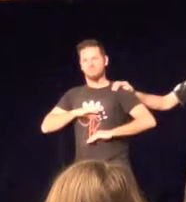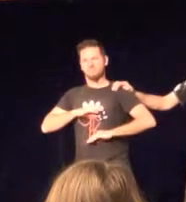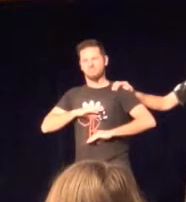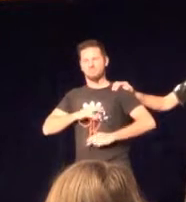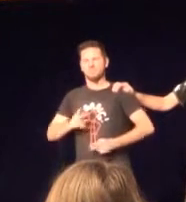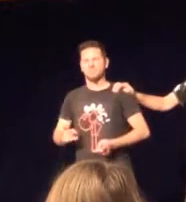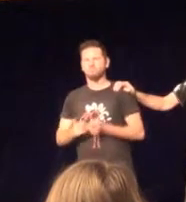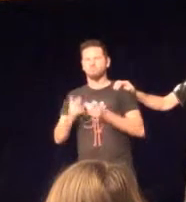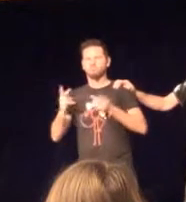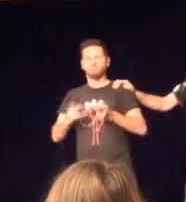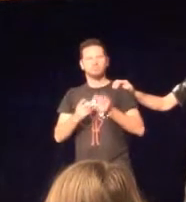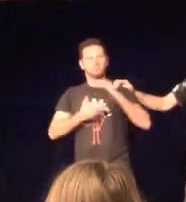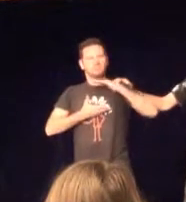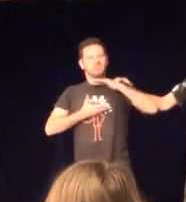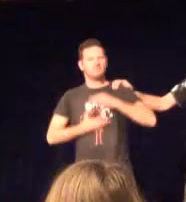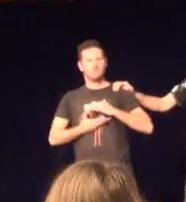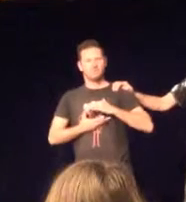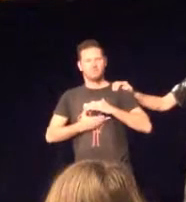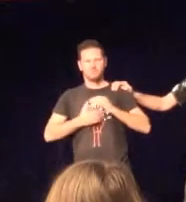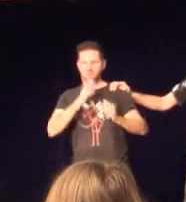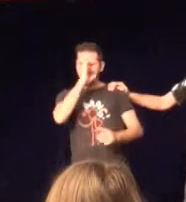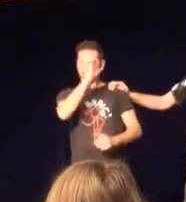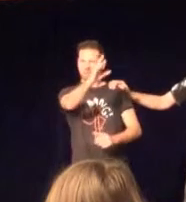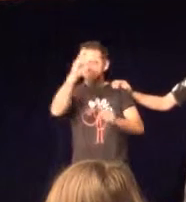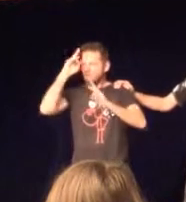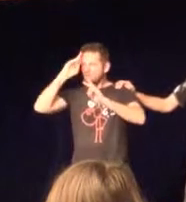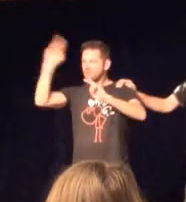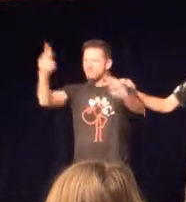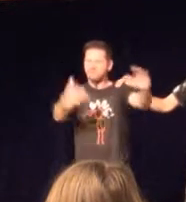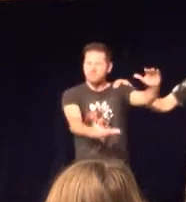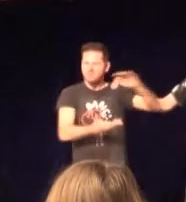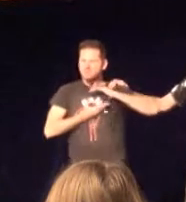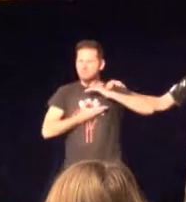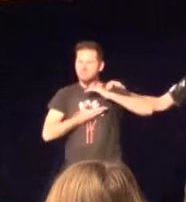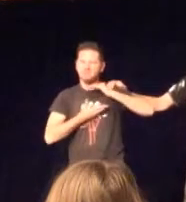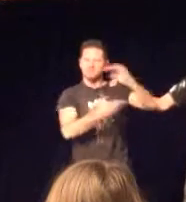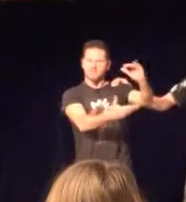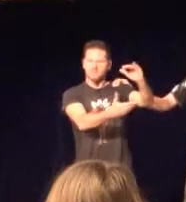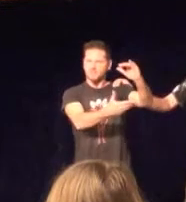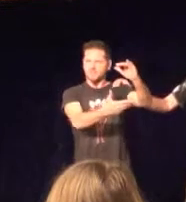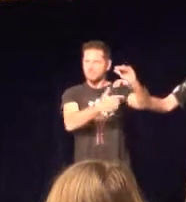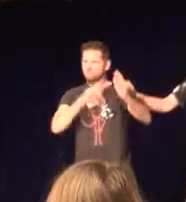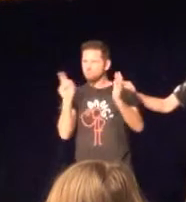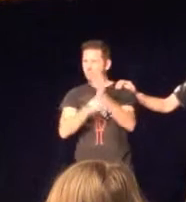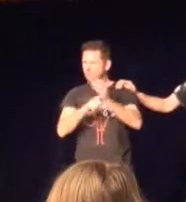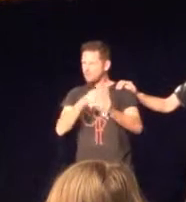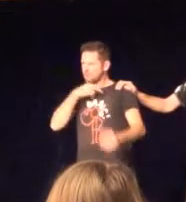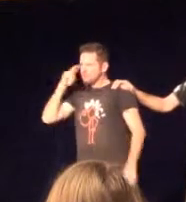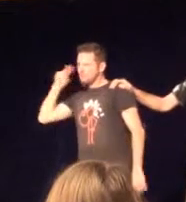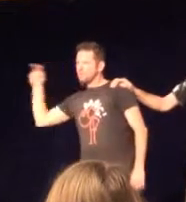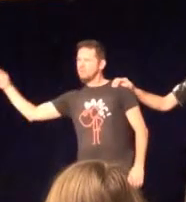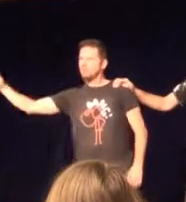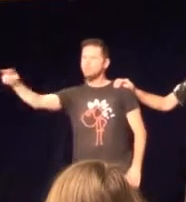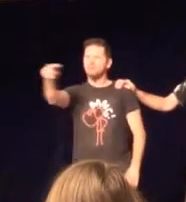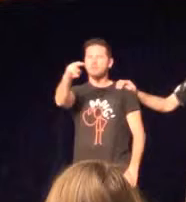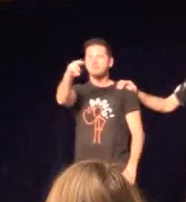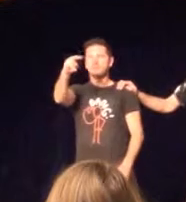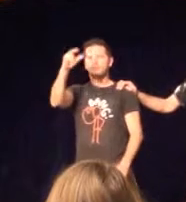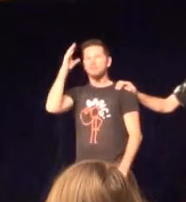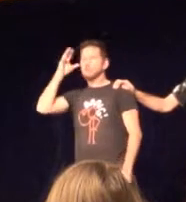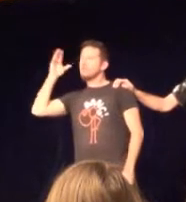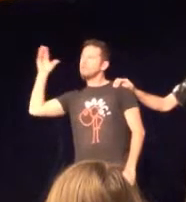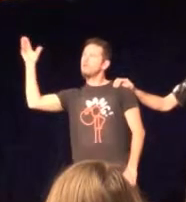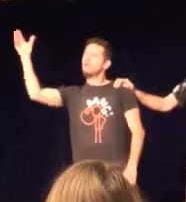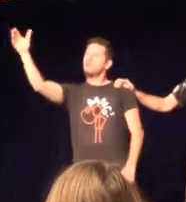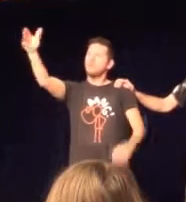légèreté, avec sincérité. Je me réserve un droit de regard sur l'avenir